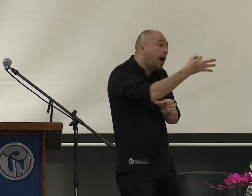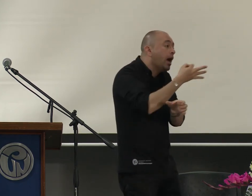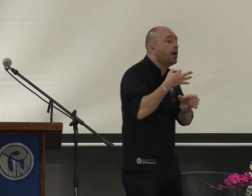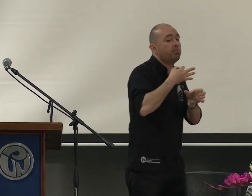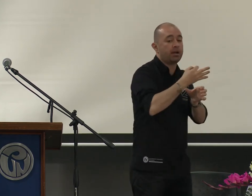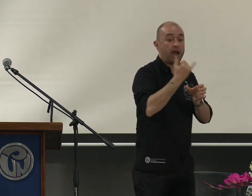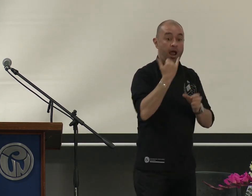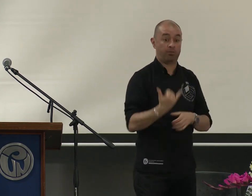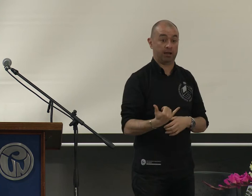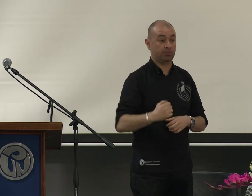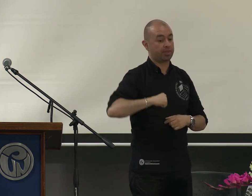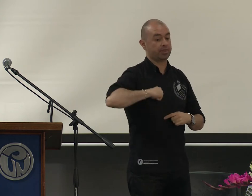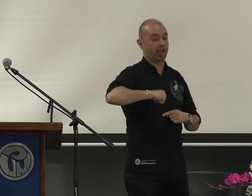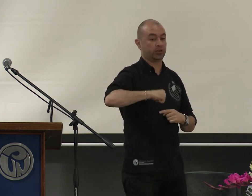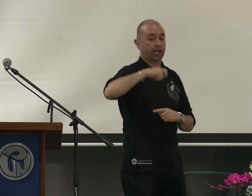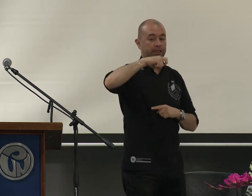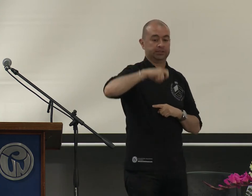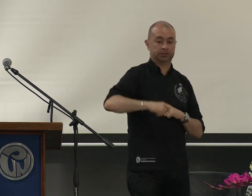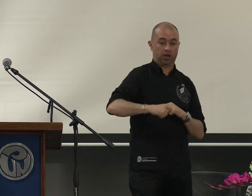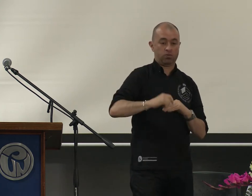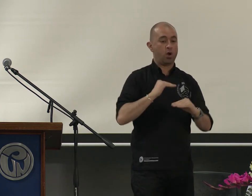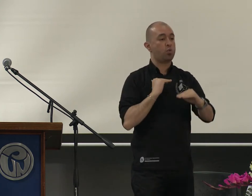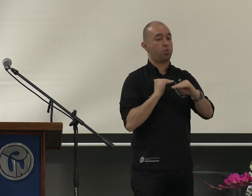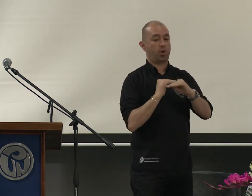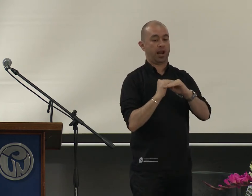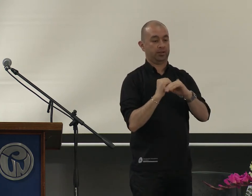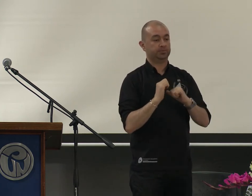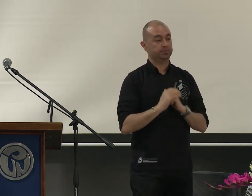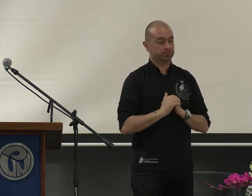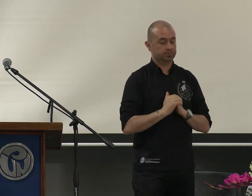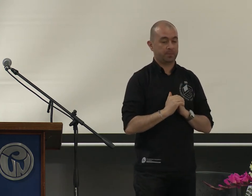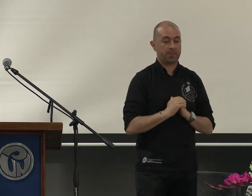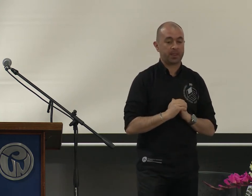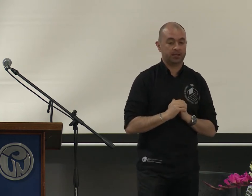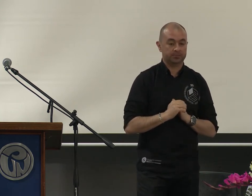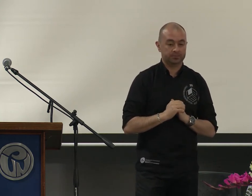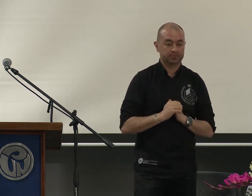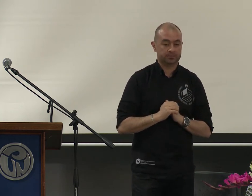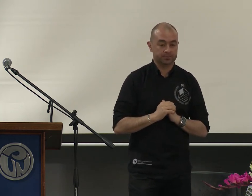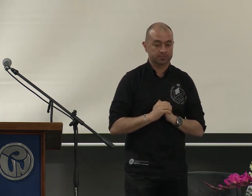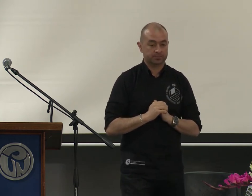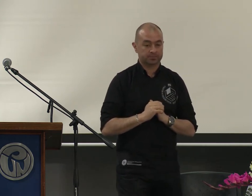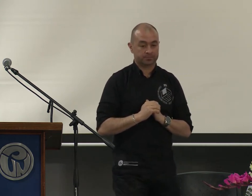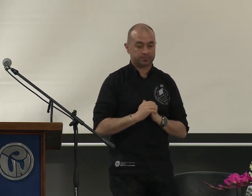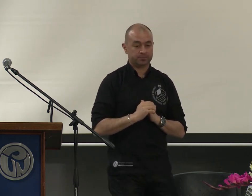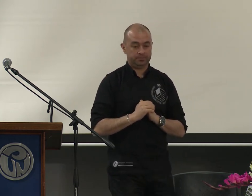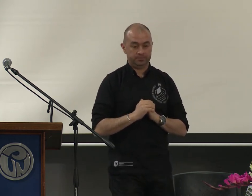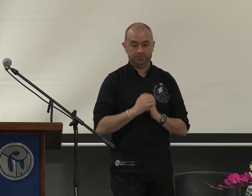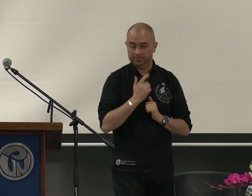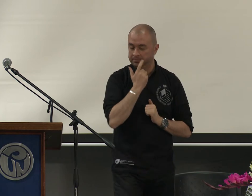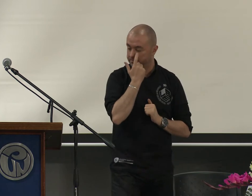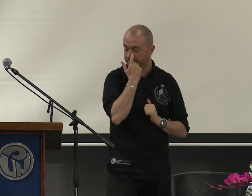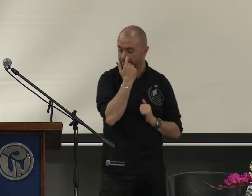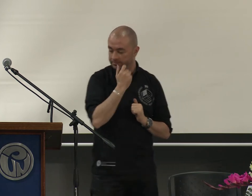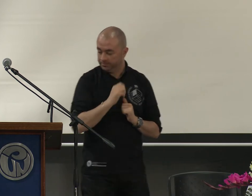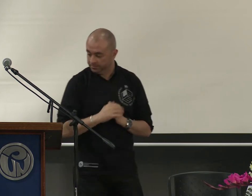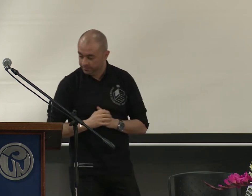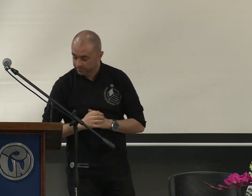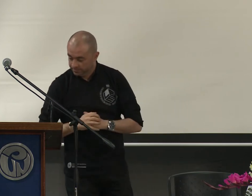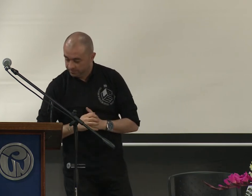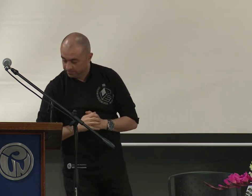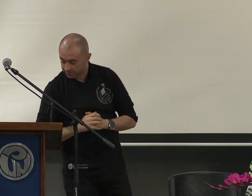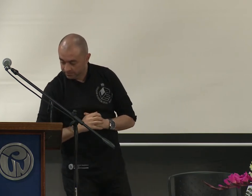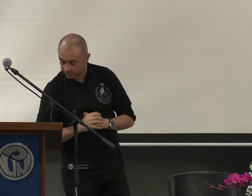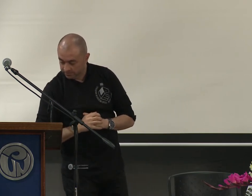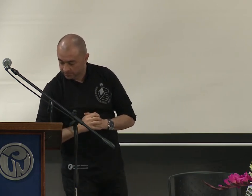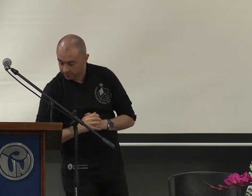transformarnos que dejemos esas visiones de pobrecito de que no puede sino que cambiemos a esa visión